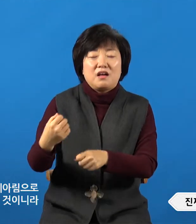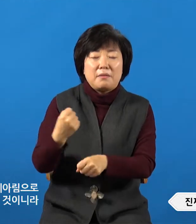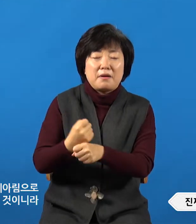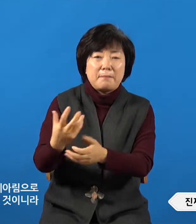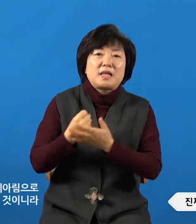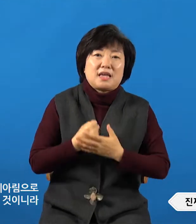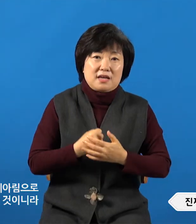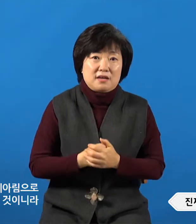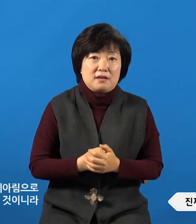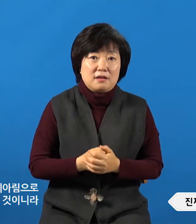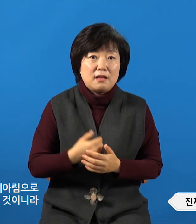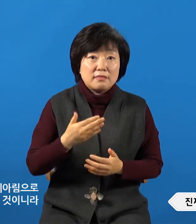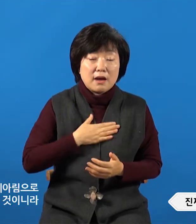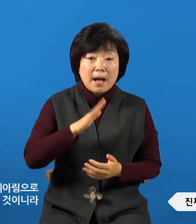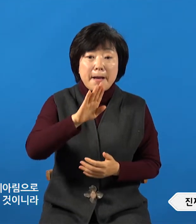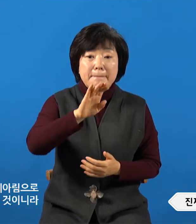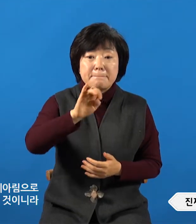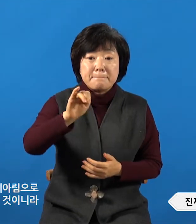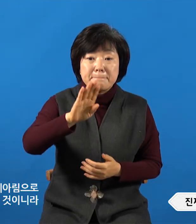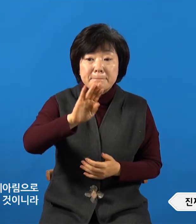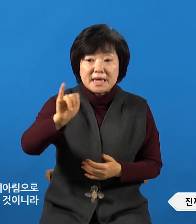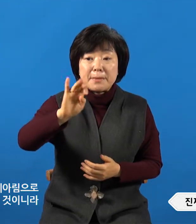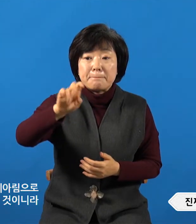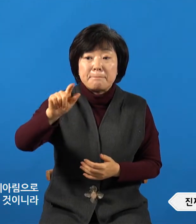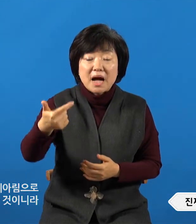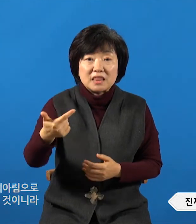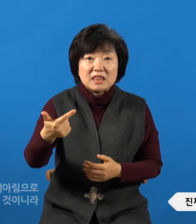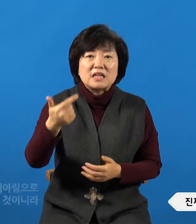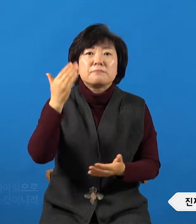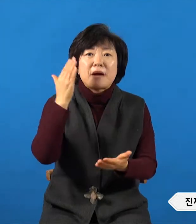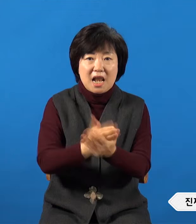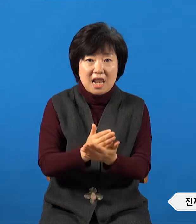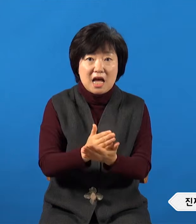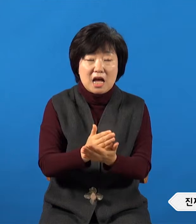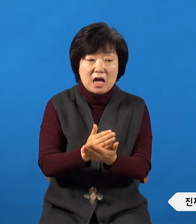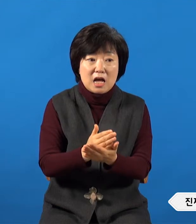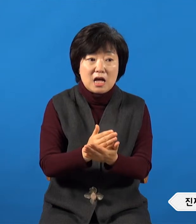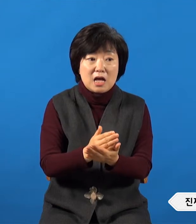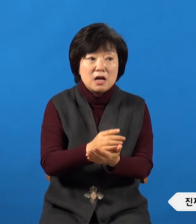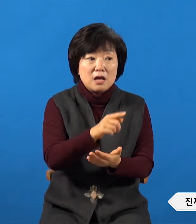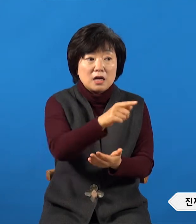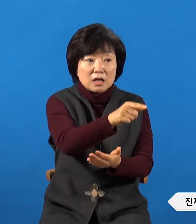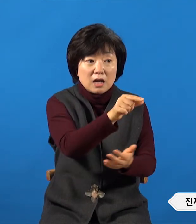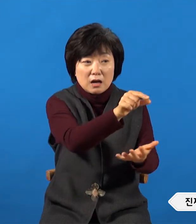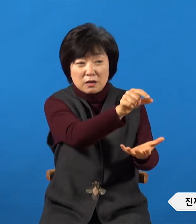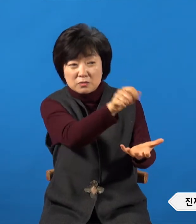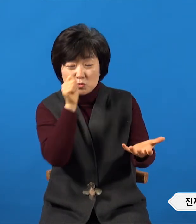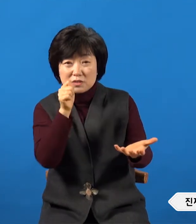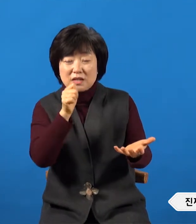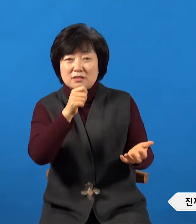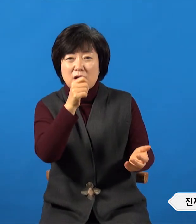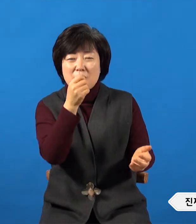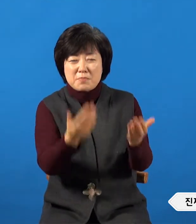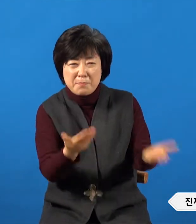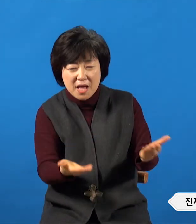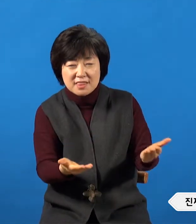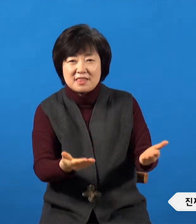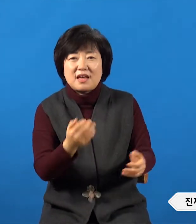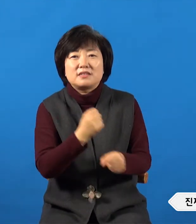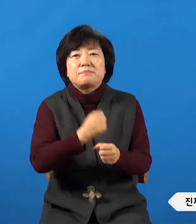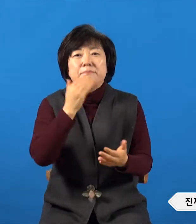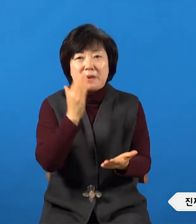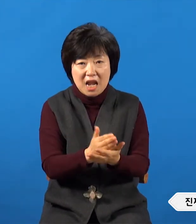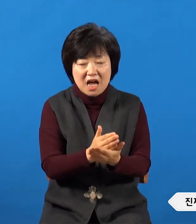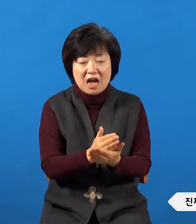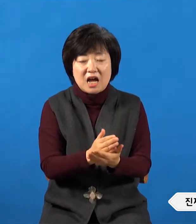단어에서부터 먼저 시작해야 합니다. 왜냐하면 이 말씀을 보면서 비판하지 말라는 말씀을 접하면서도 여전히